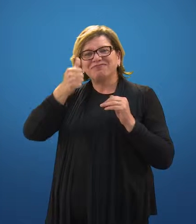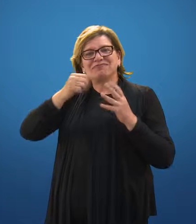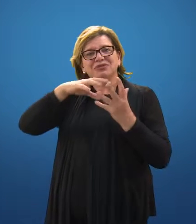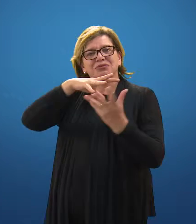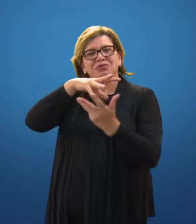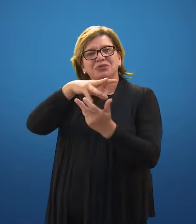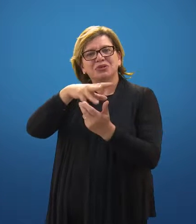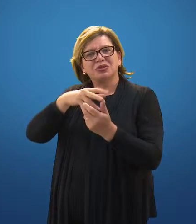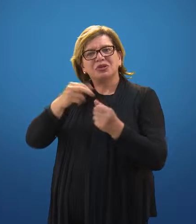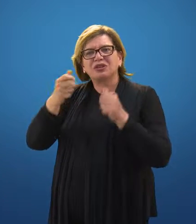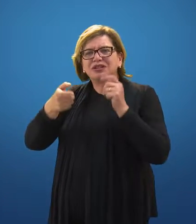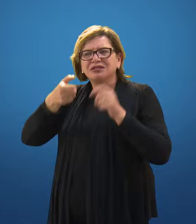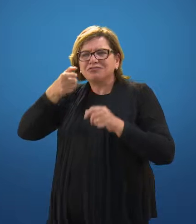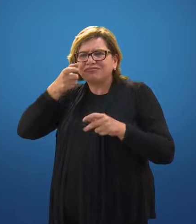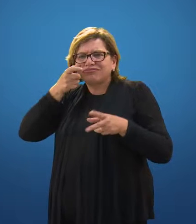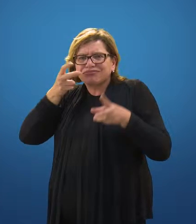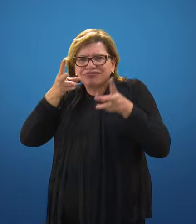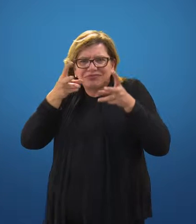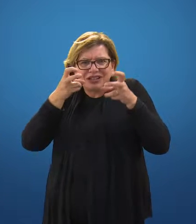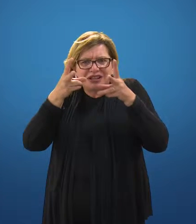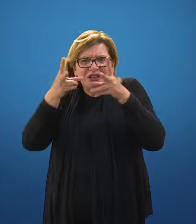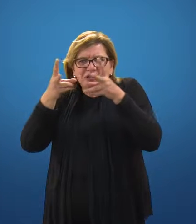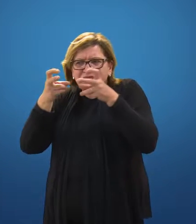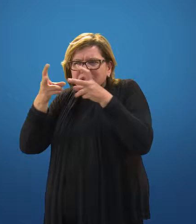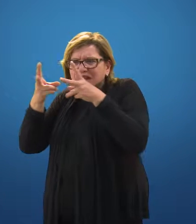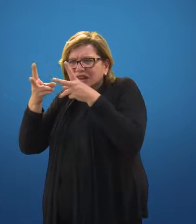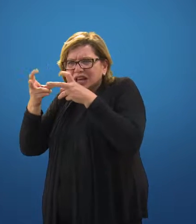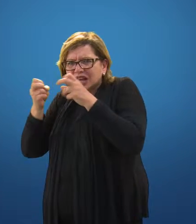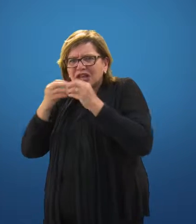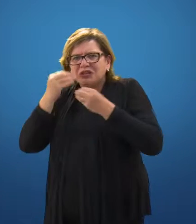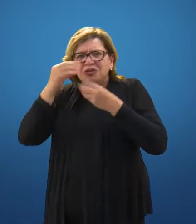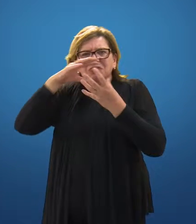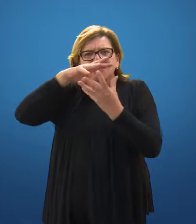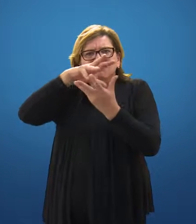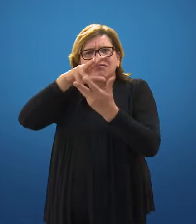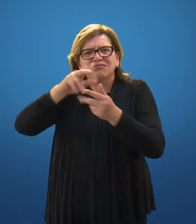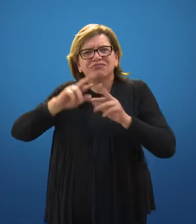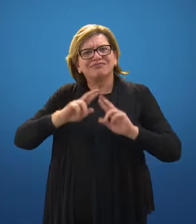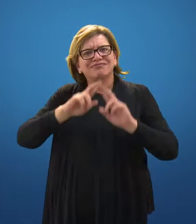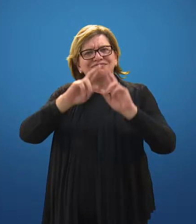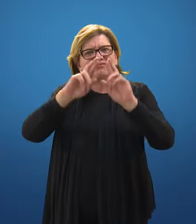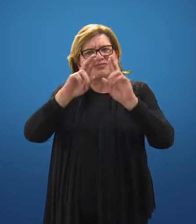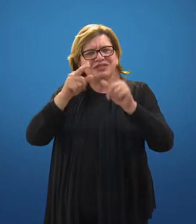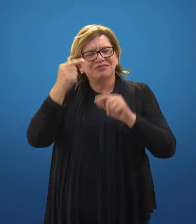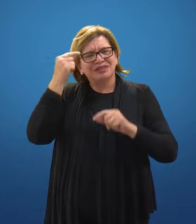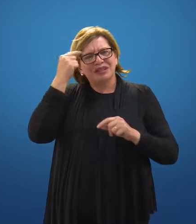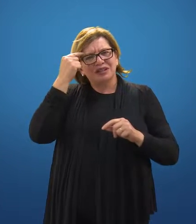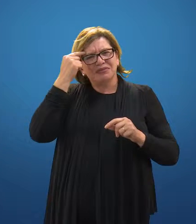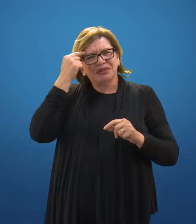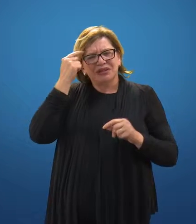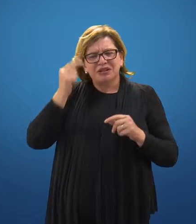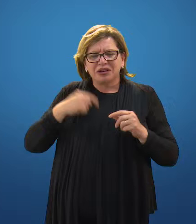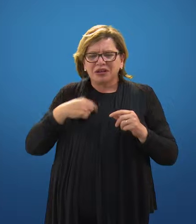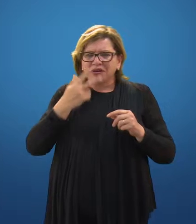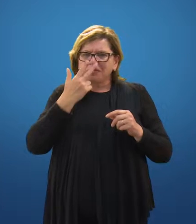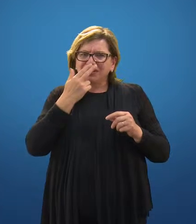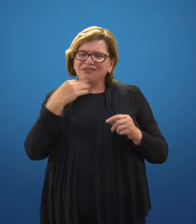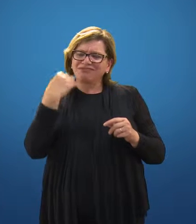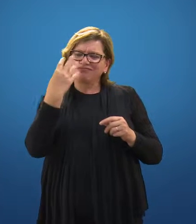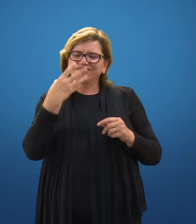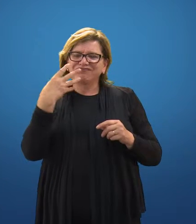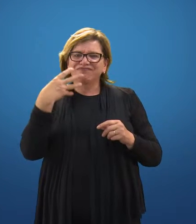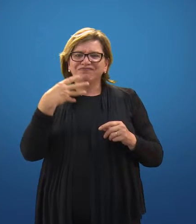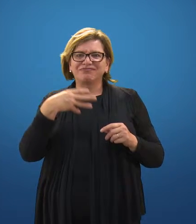Essa nova ótica, essa nova ordem socialista racionalizada, ela causa também um desencantamento do